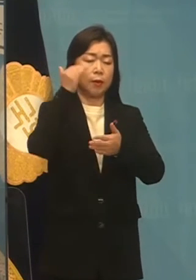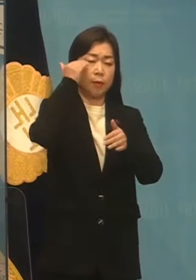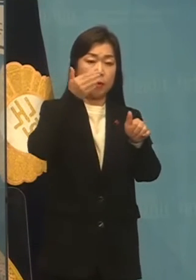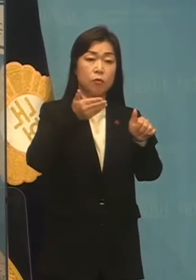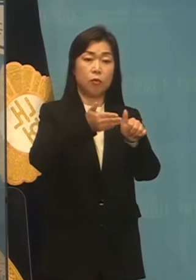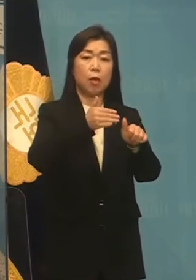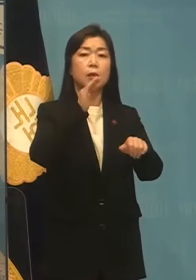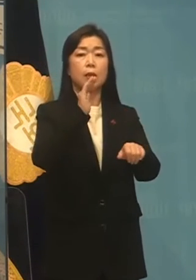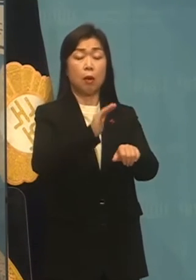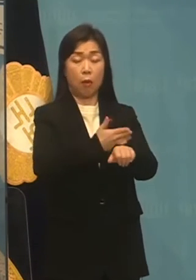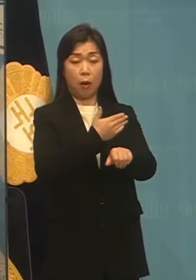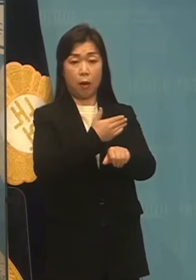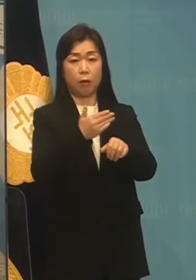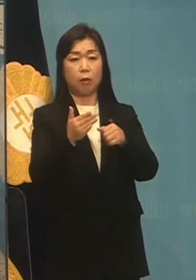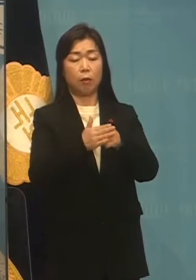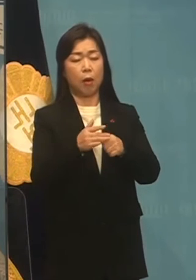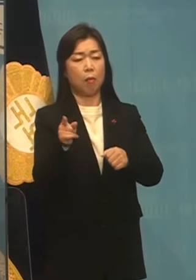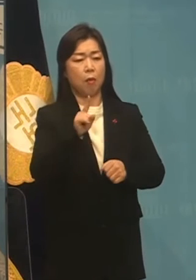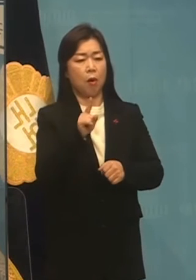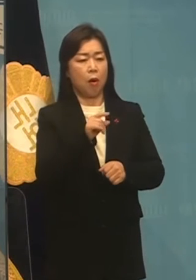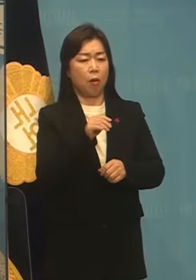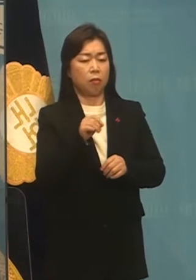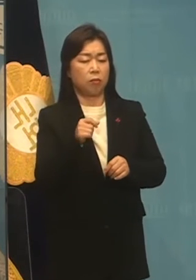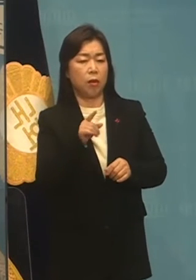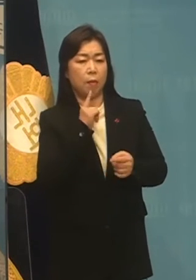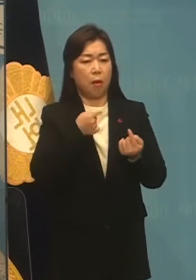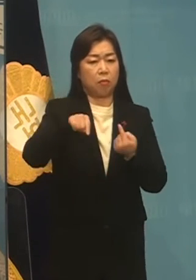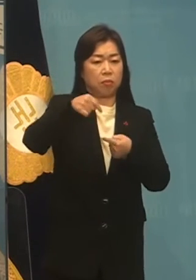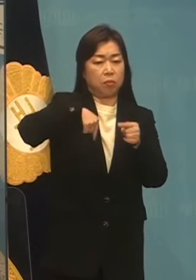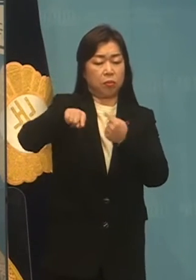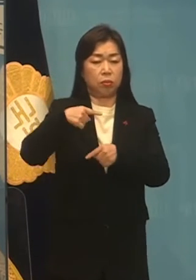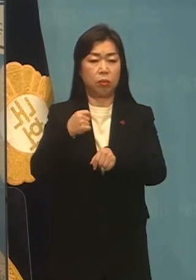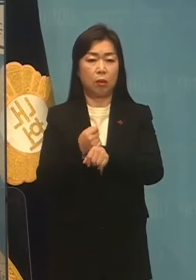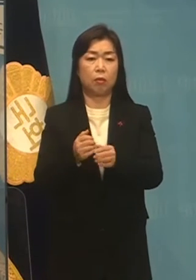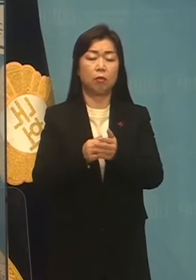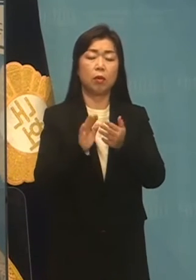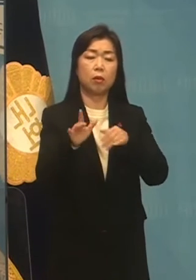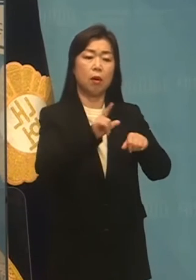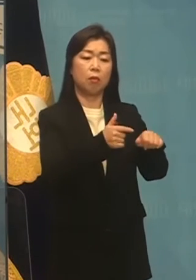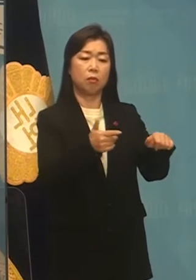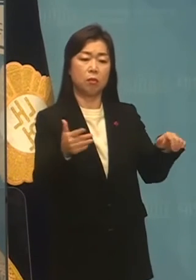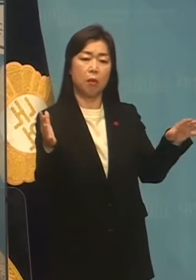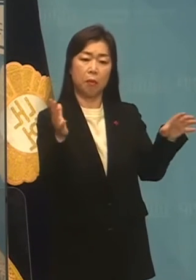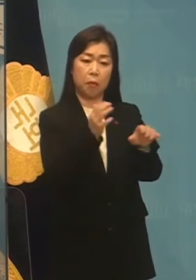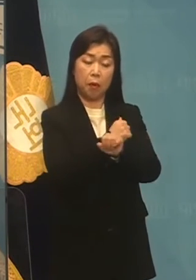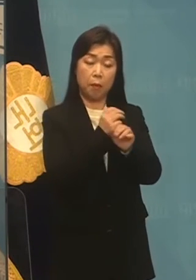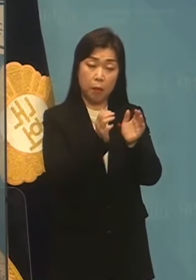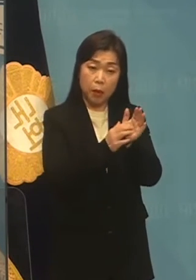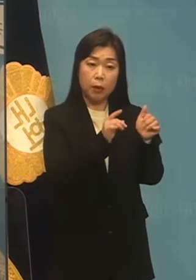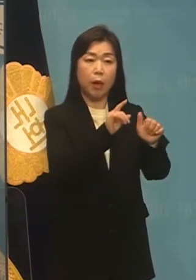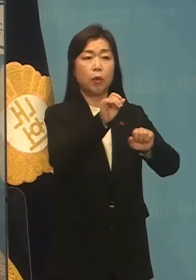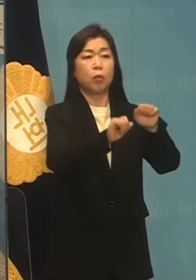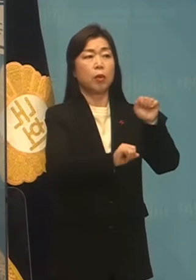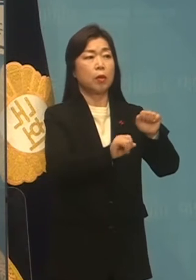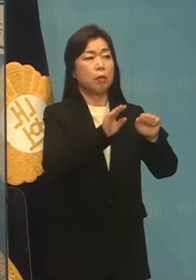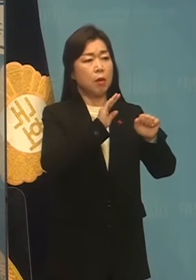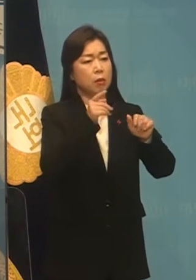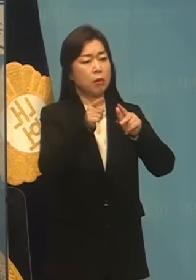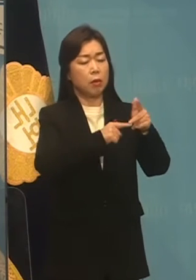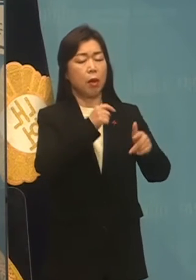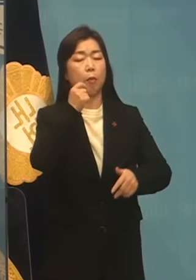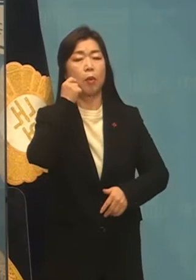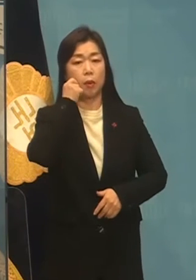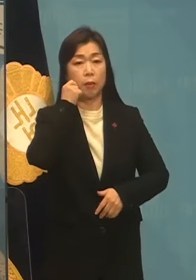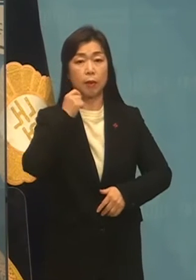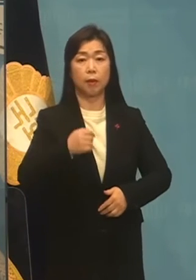것에 대한 사과도 없이 유야무야 지나가는 것이 시민을 대표하는 공인의 행동인지 도무지 이해할 수